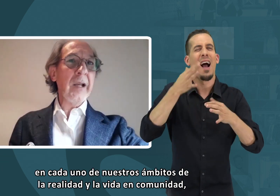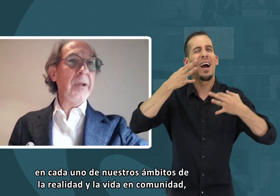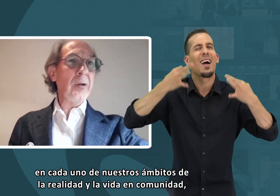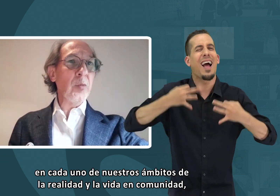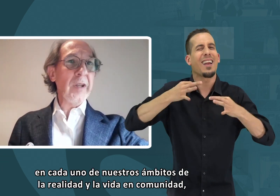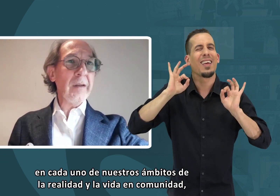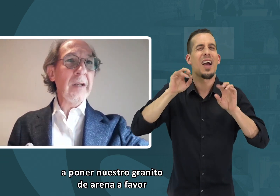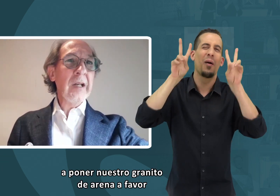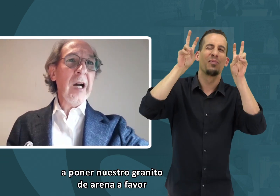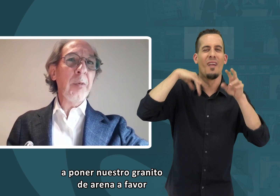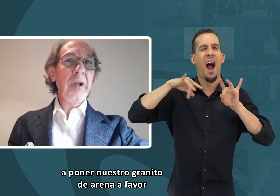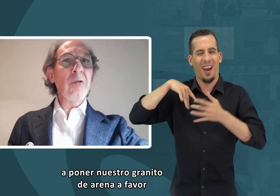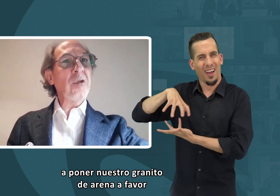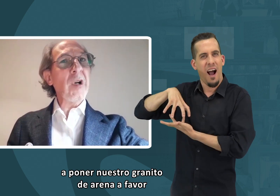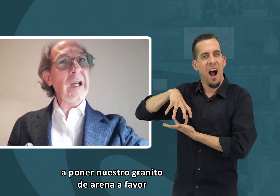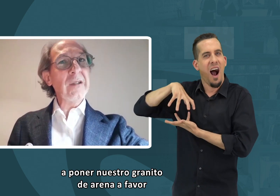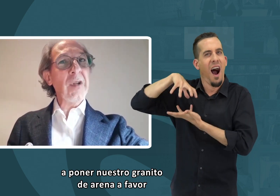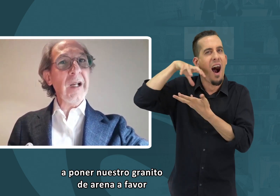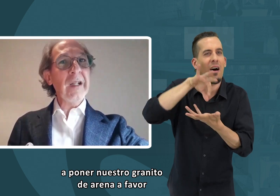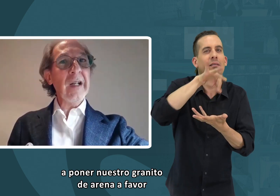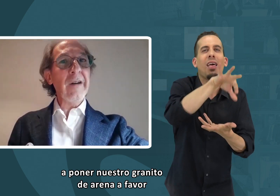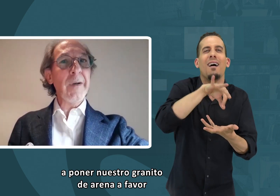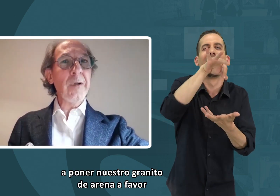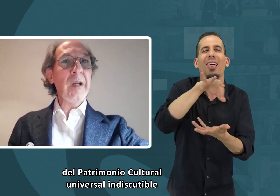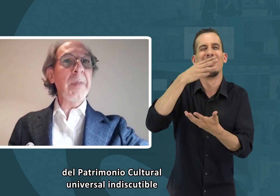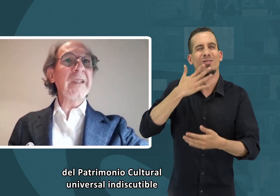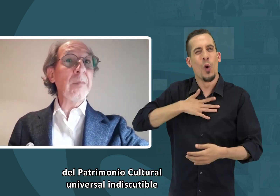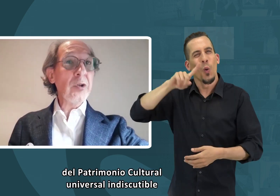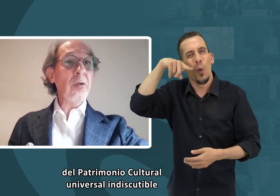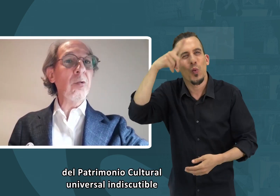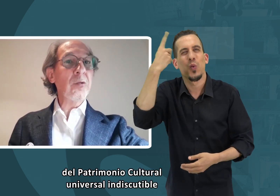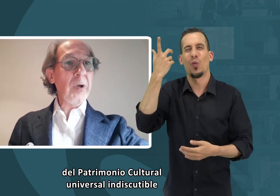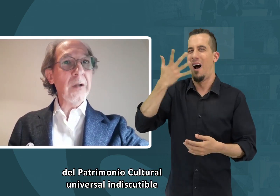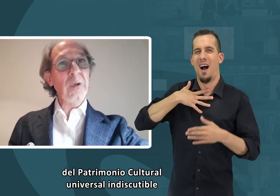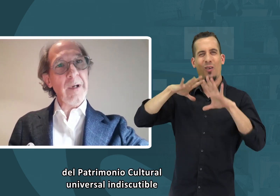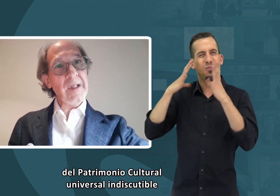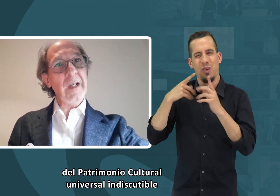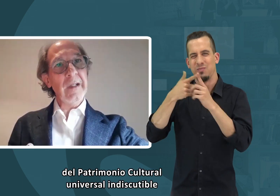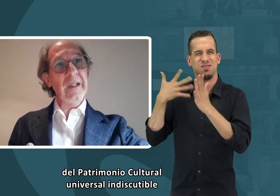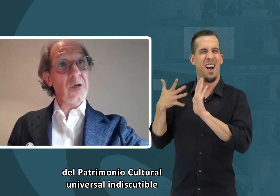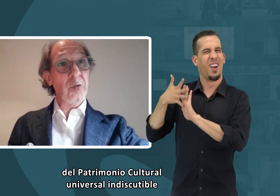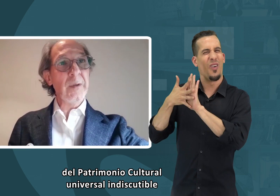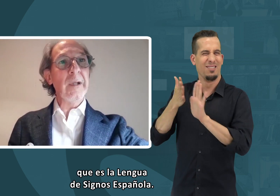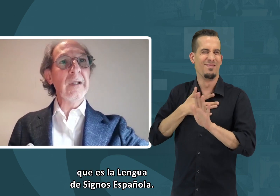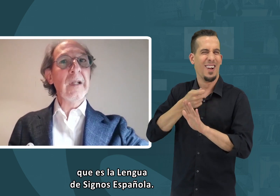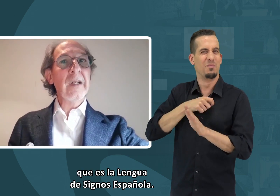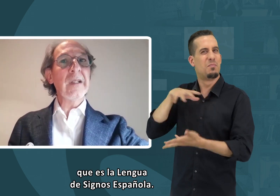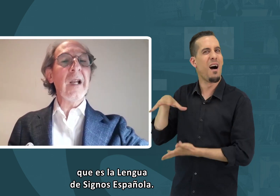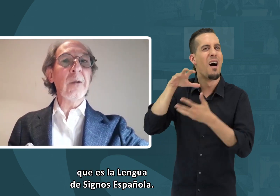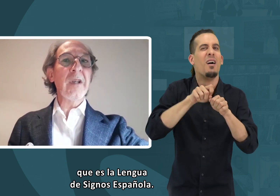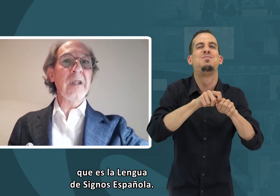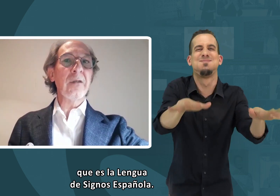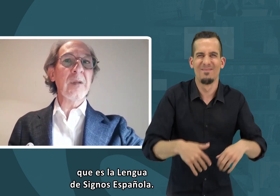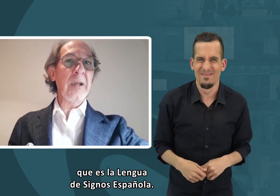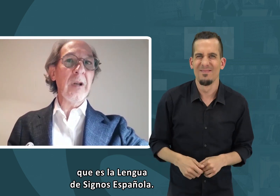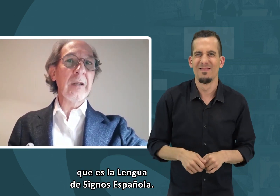realidad y la vida en comunidad a poner nuestro granito de arena a favor del patrimonio cultural universal indiscutible que es la